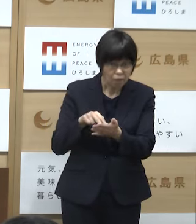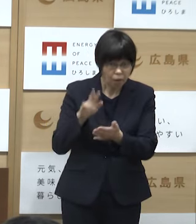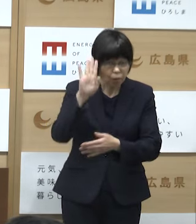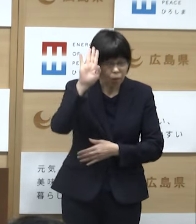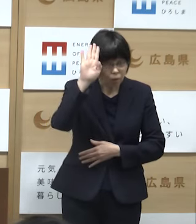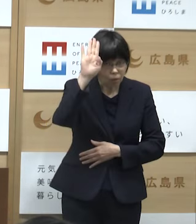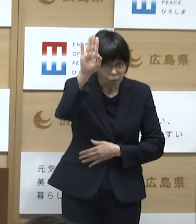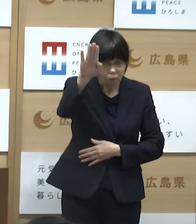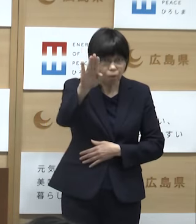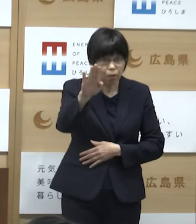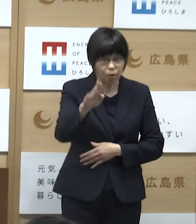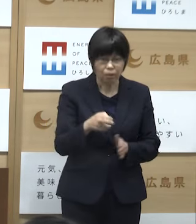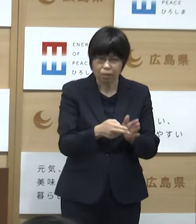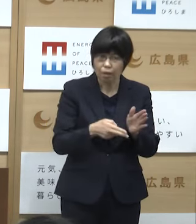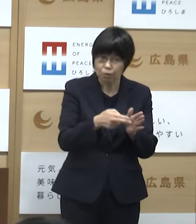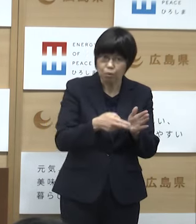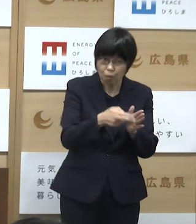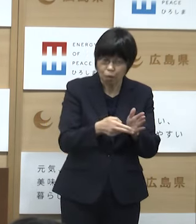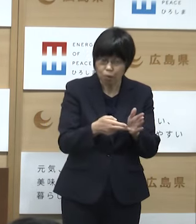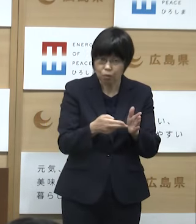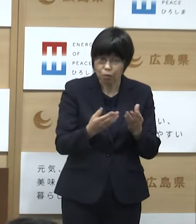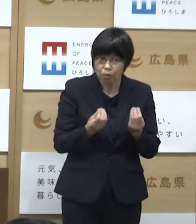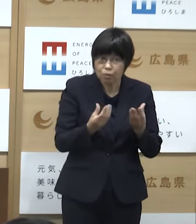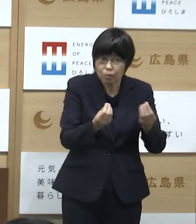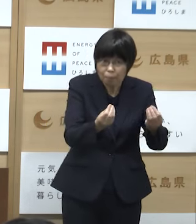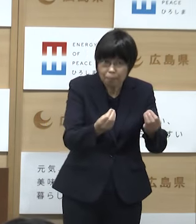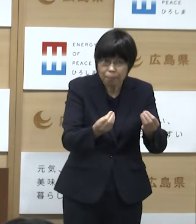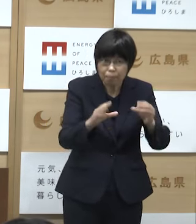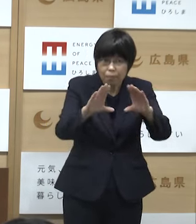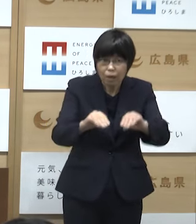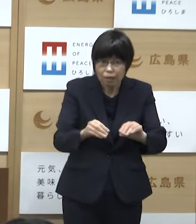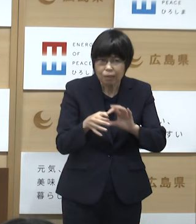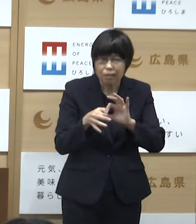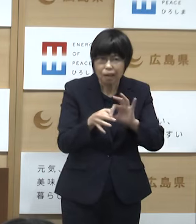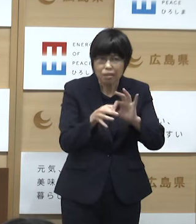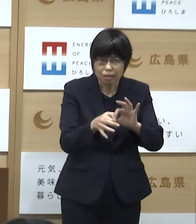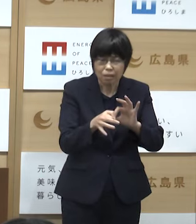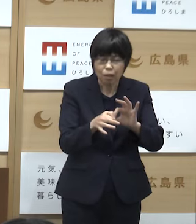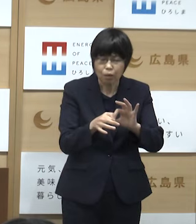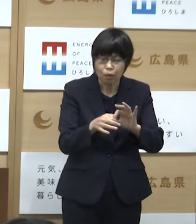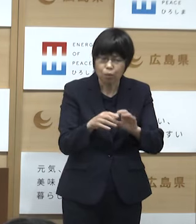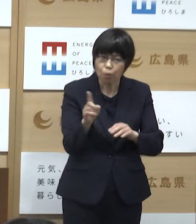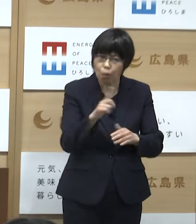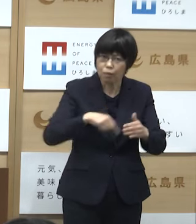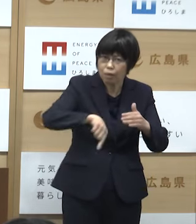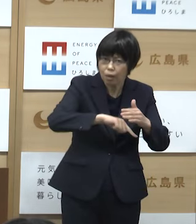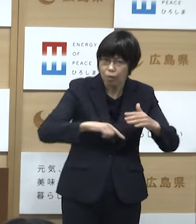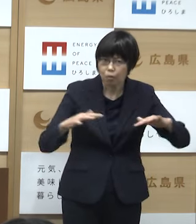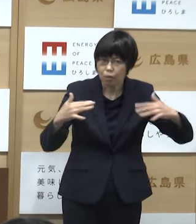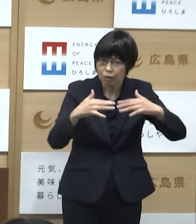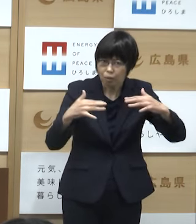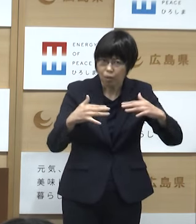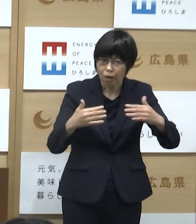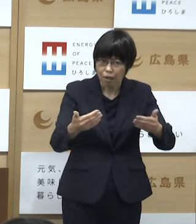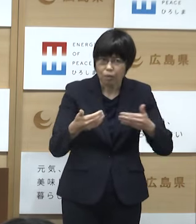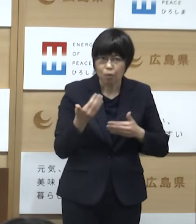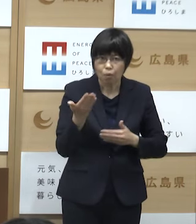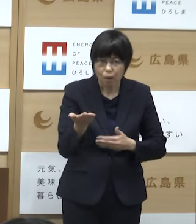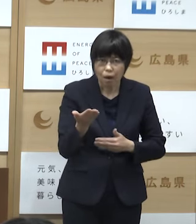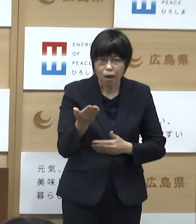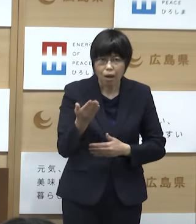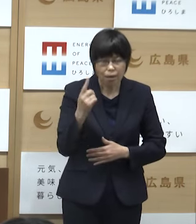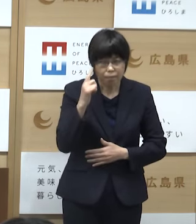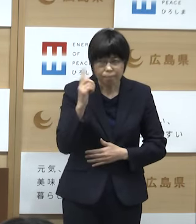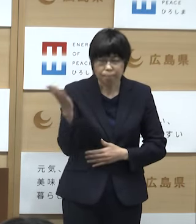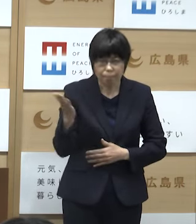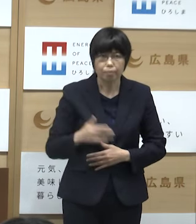後この鉄道の存続損廃に関してどういう視点の議論、どういう視点が必要になってくるのかっていう、もし考えがあればお伺いしたい